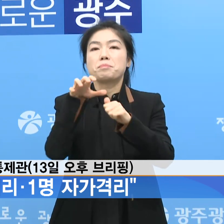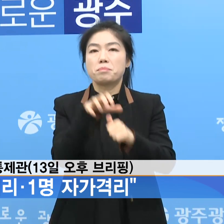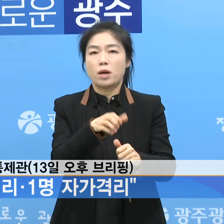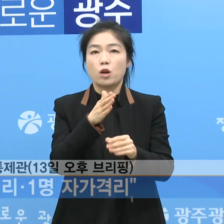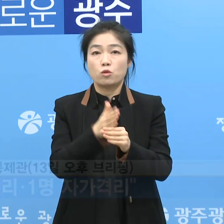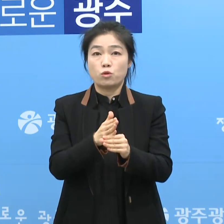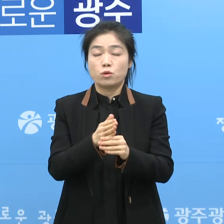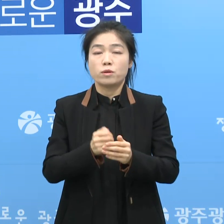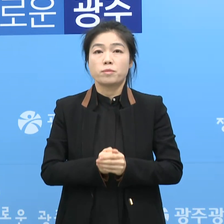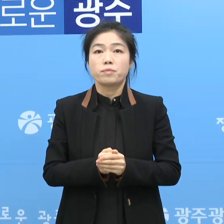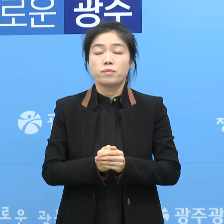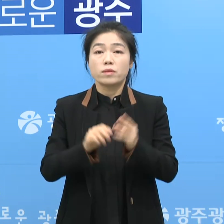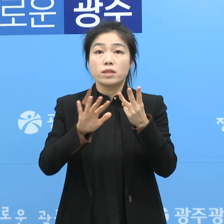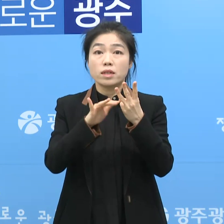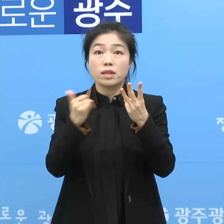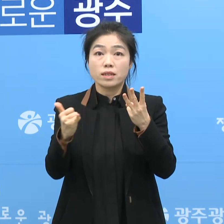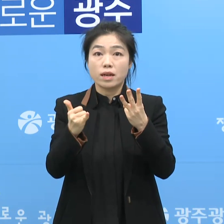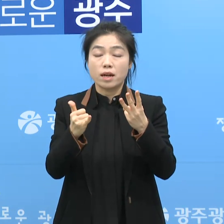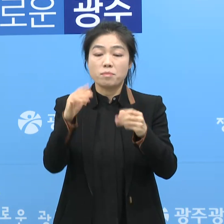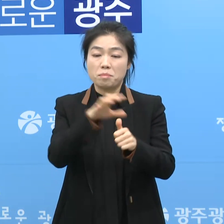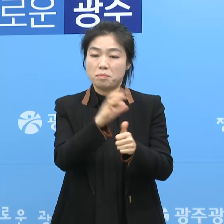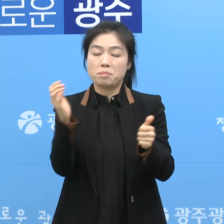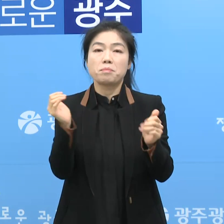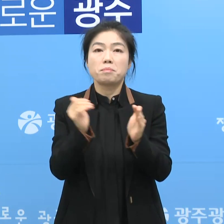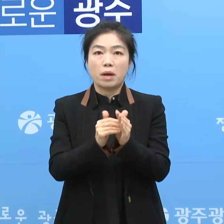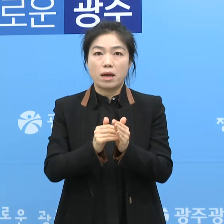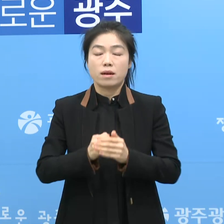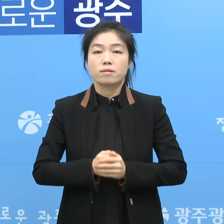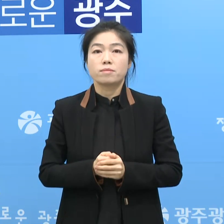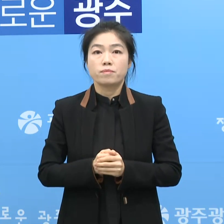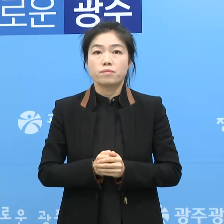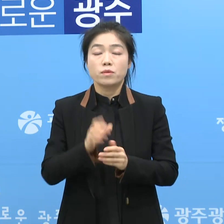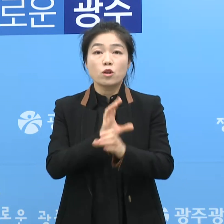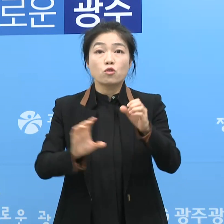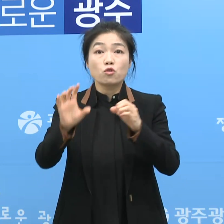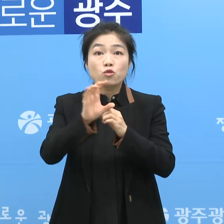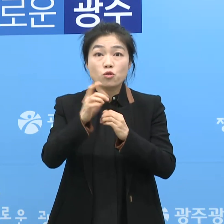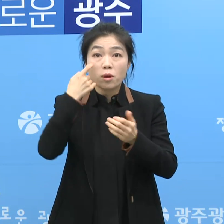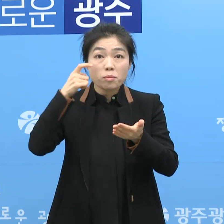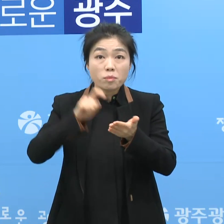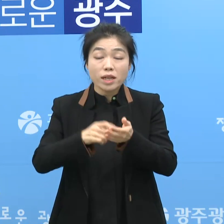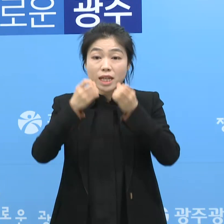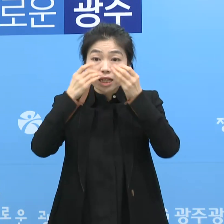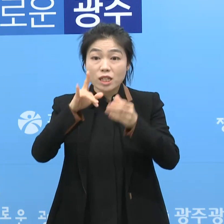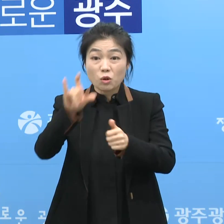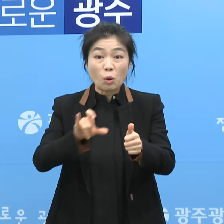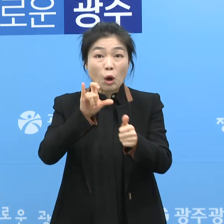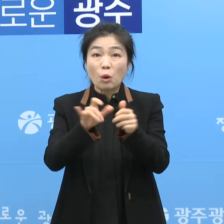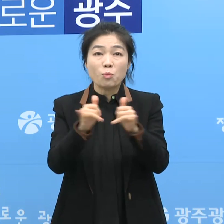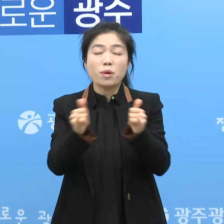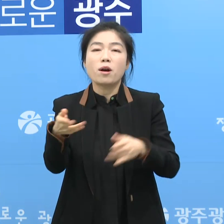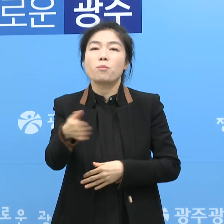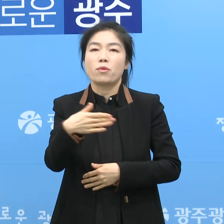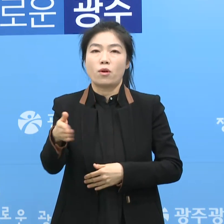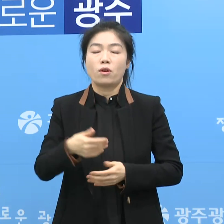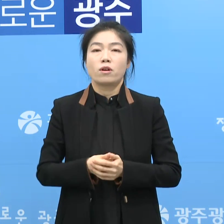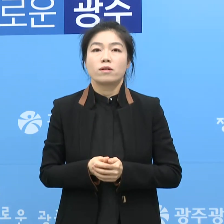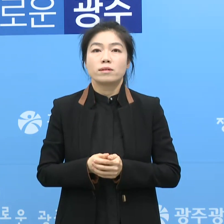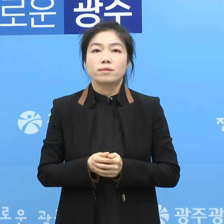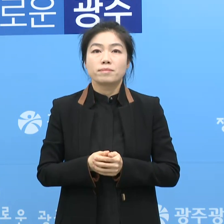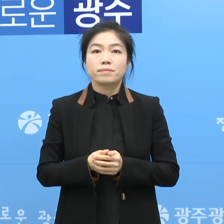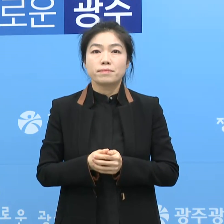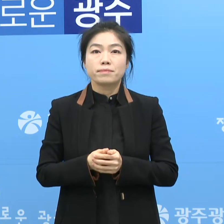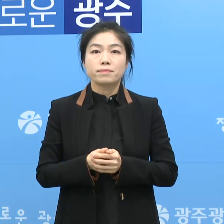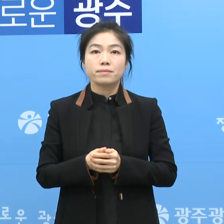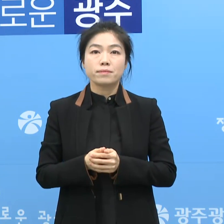격리 중이고 3명은 격리 해제하였습니다. 추가 발견된 신규 확진자는 없습니다.